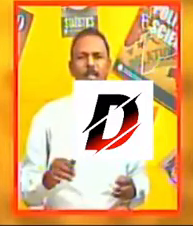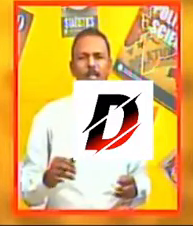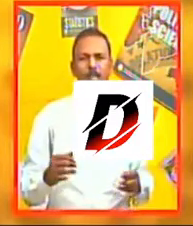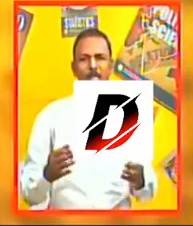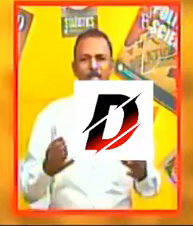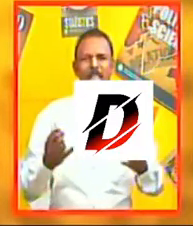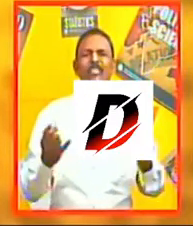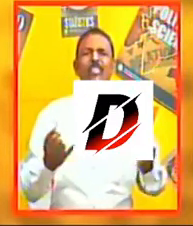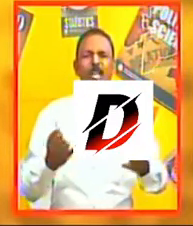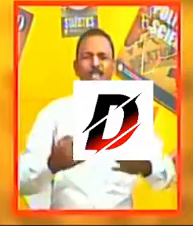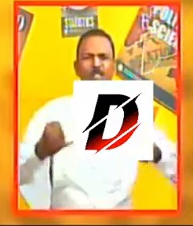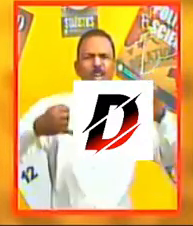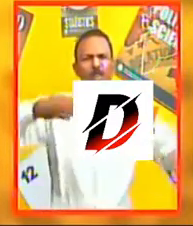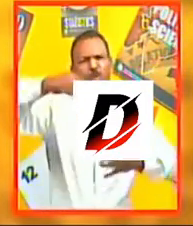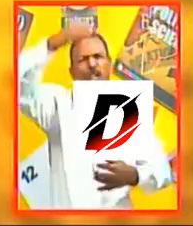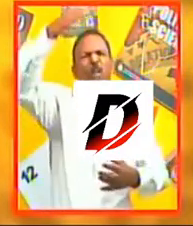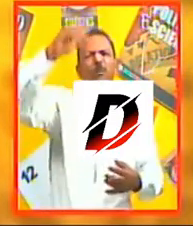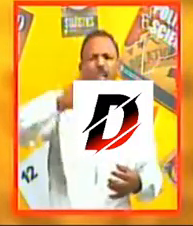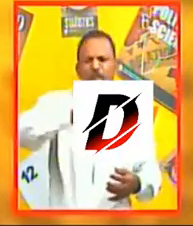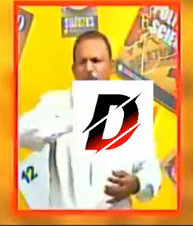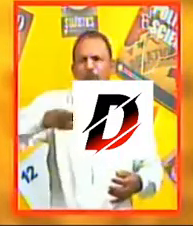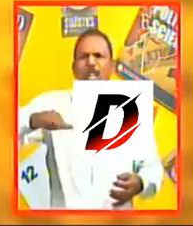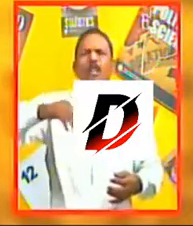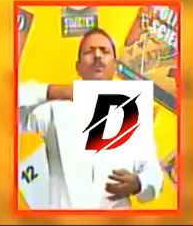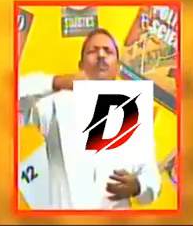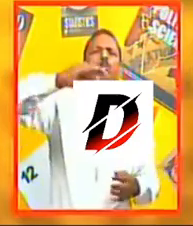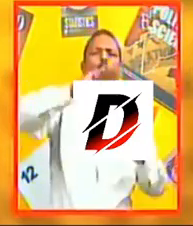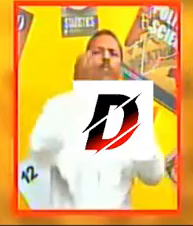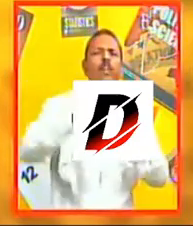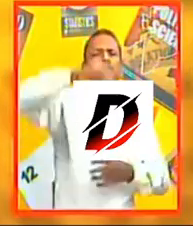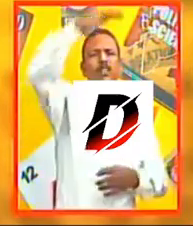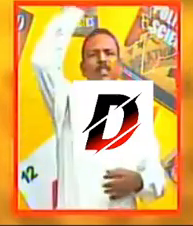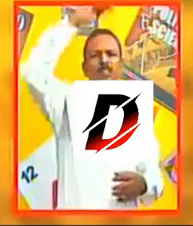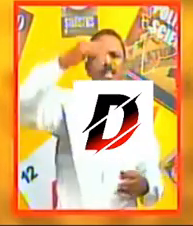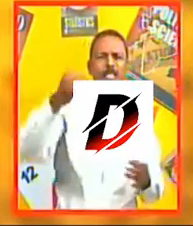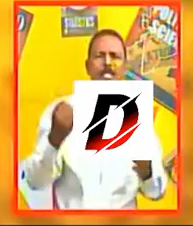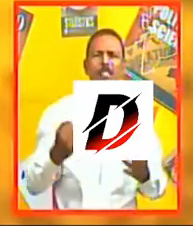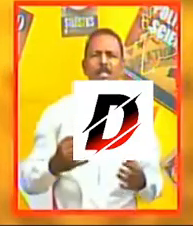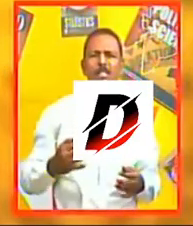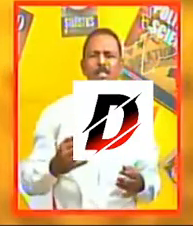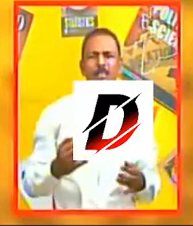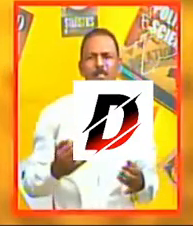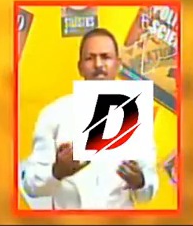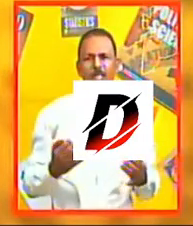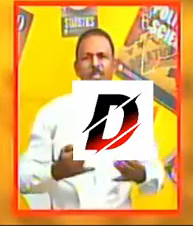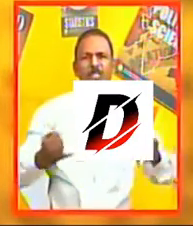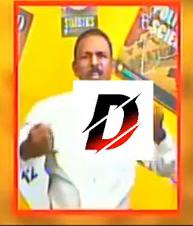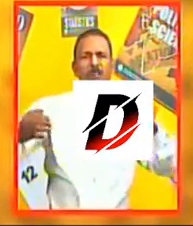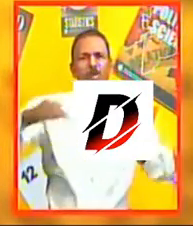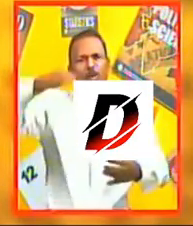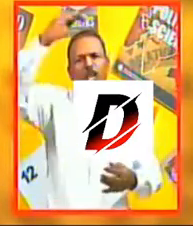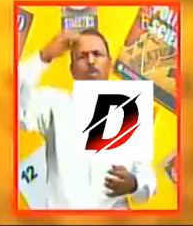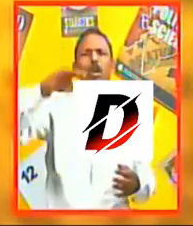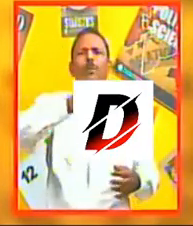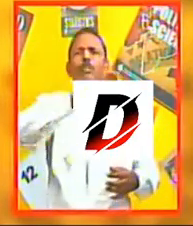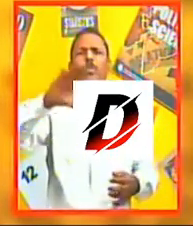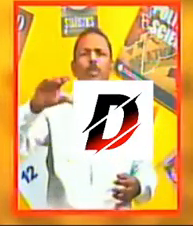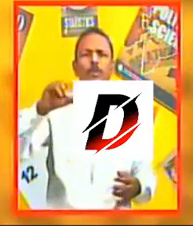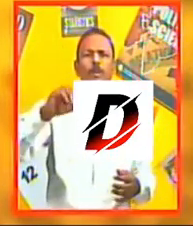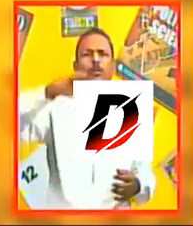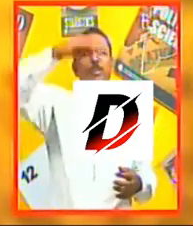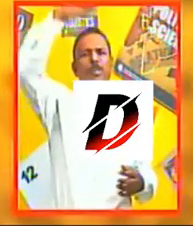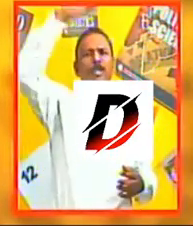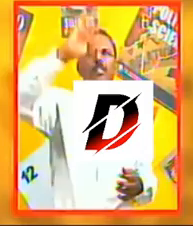சொல்லிட்டீங்கல்ல, இந்தியாவின் உயரமான பீடபூமி டேஷ் புக்குக்கு உள்ள கேட்கக்கூடிய 1 மார்க் கொஸ்டின் சொல்லுங்க.